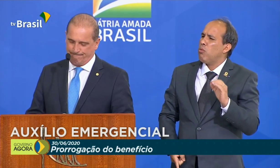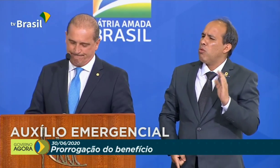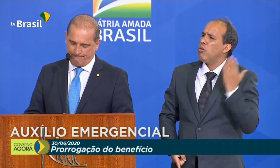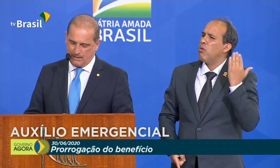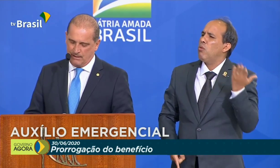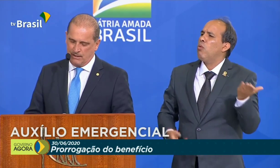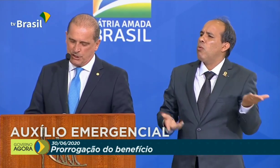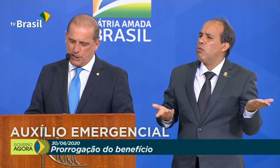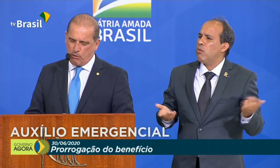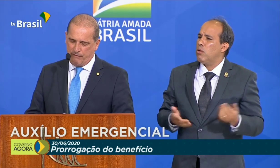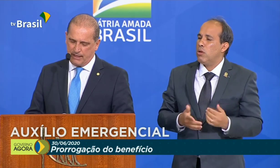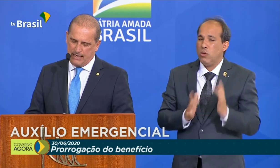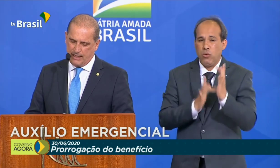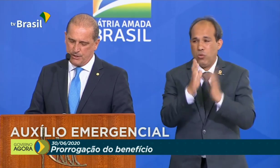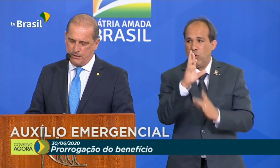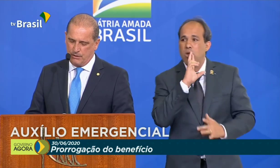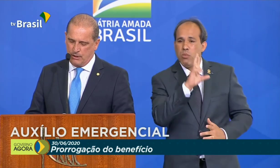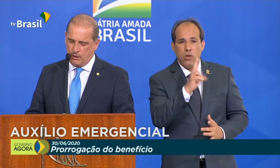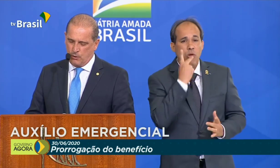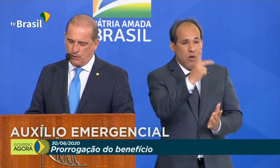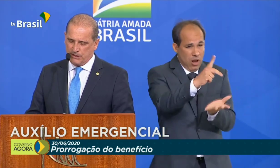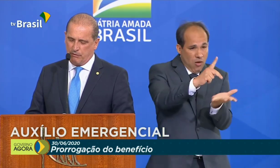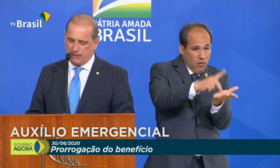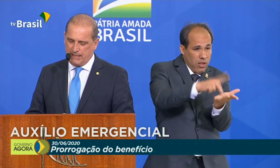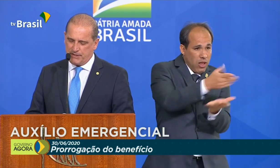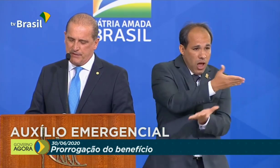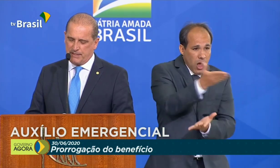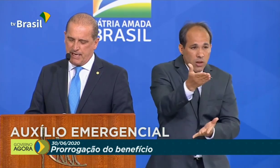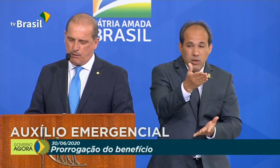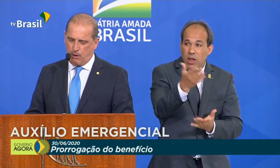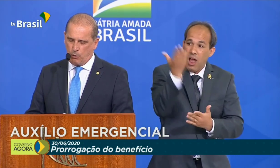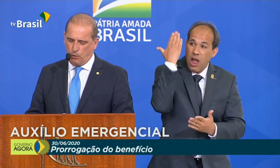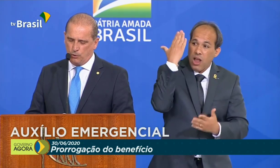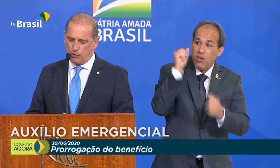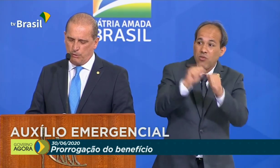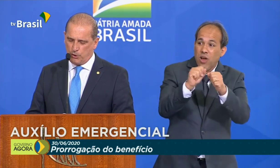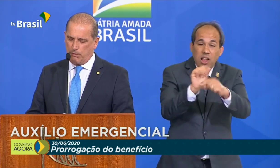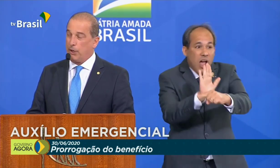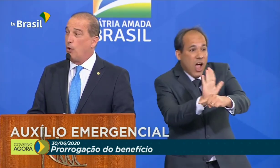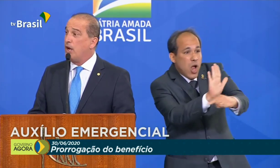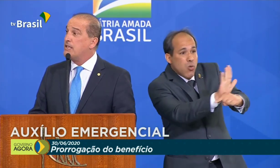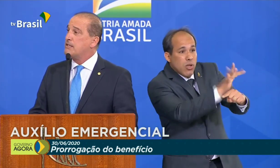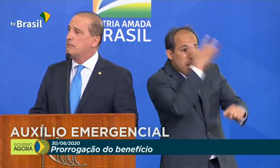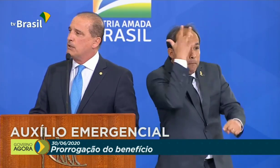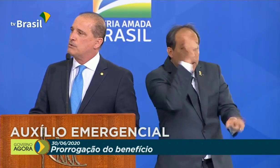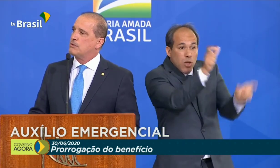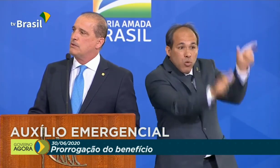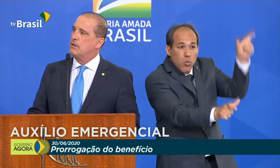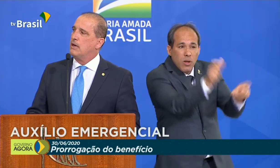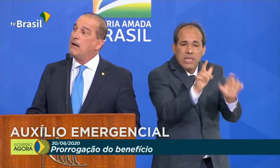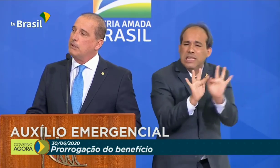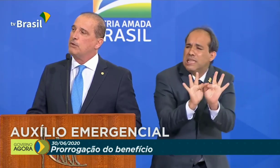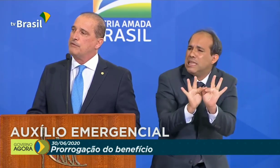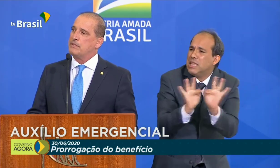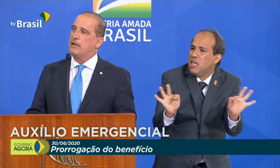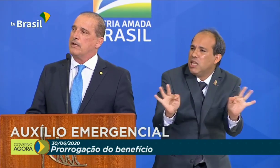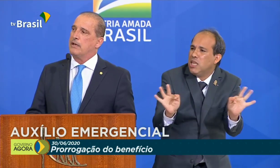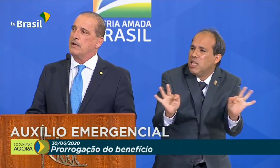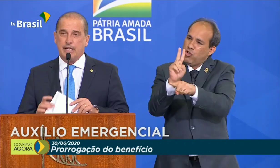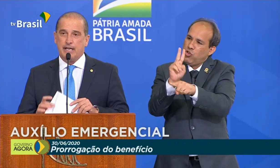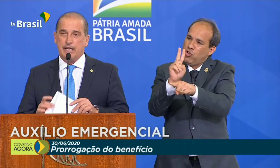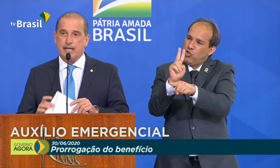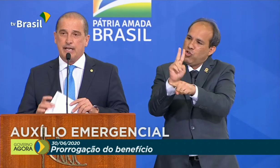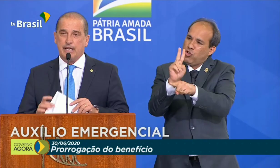respondeu: digo a verdade, o que vocês fizeram a algum dos meus menores irmãos, a mim o